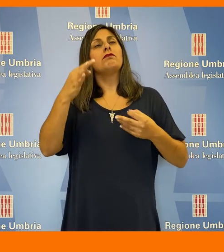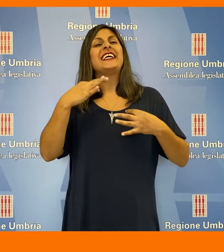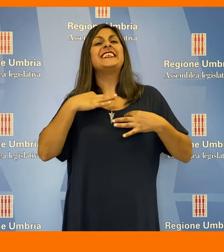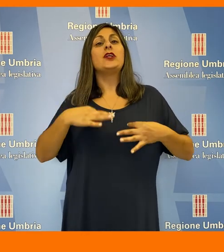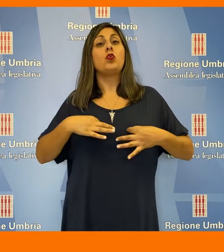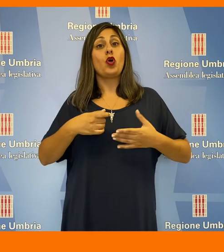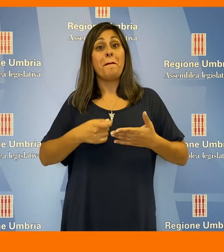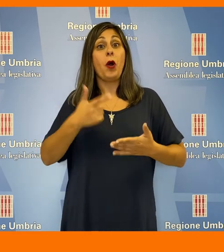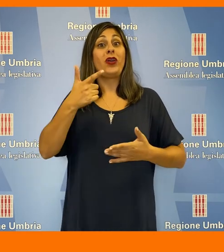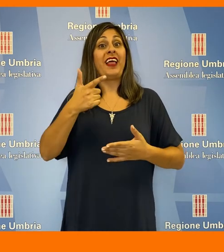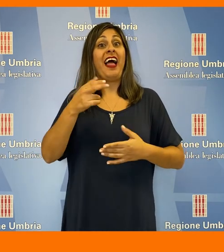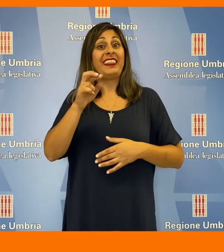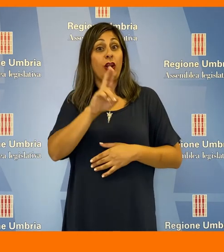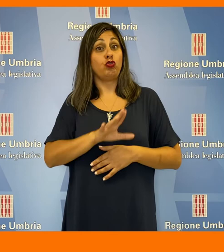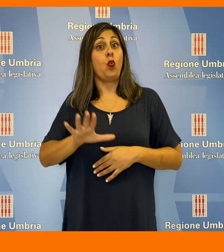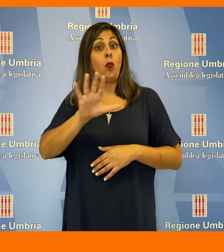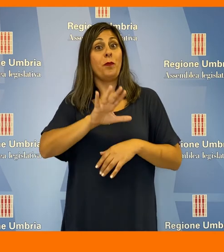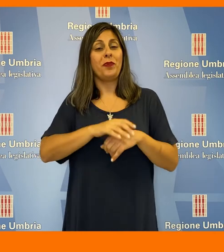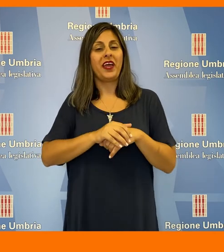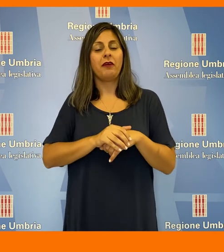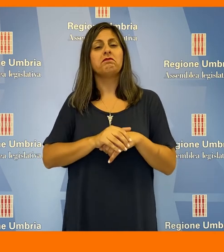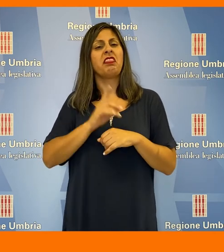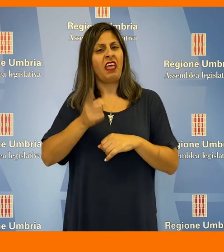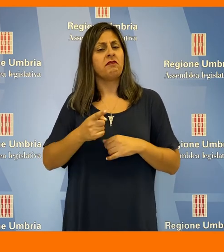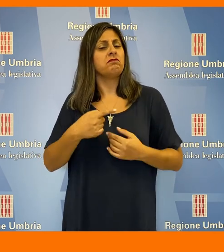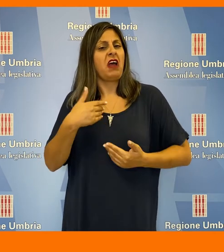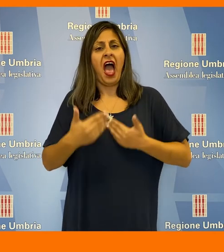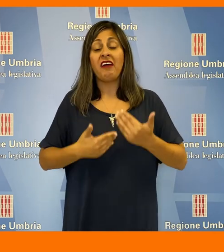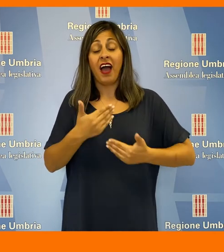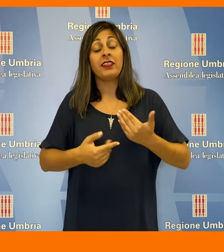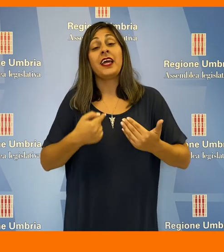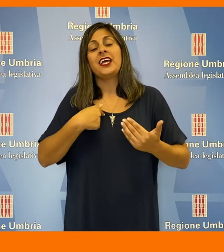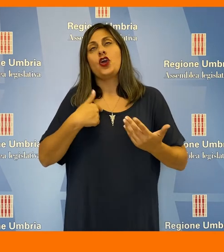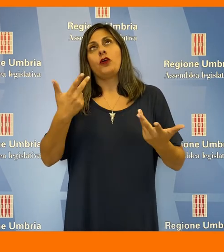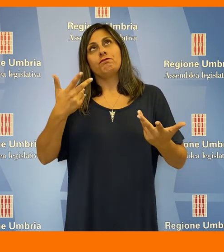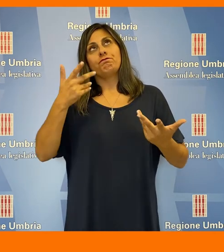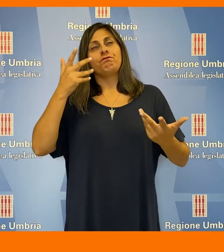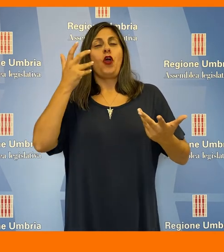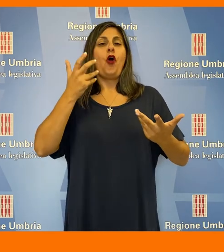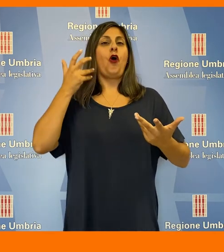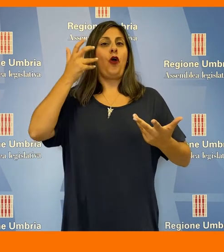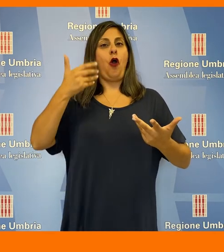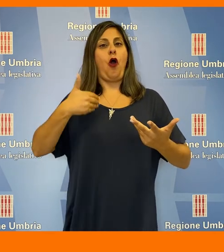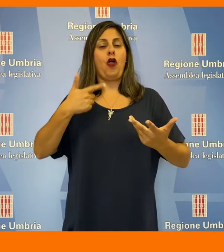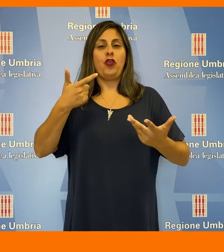un istituto importante della nostra regione, andrà avanti, io ho l'onore